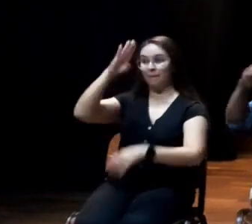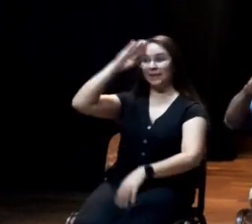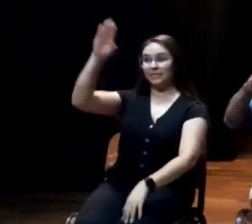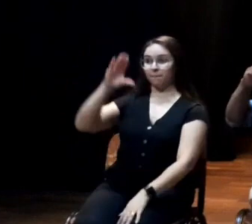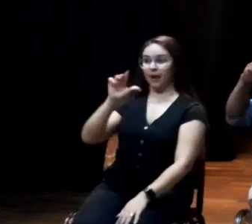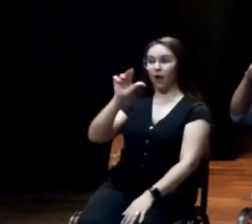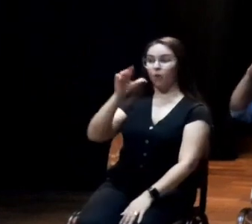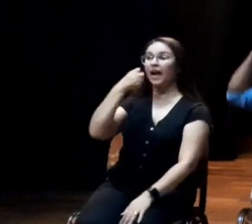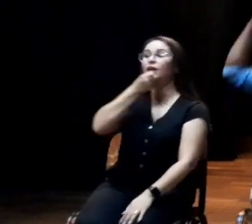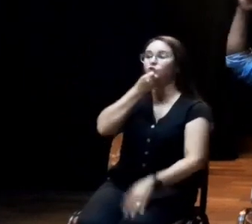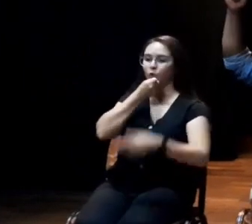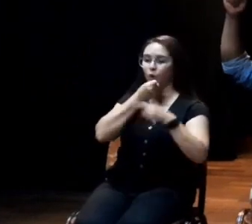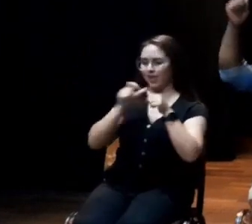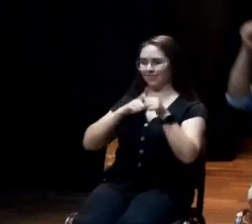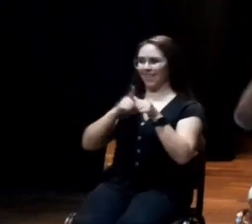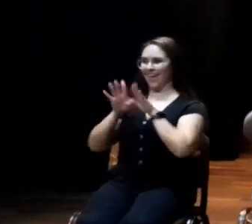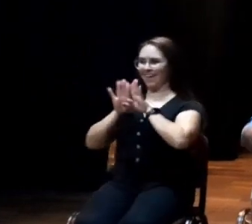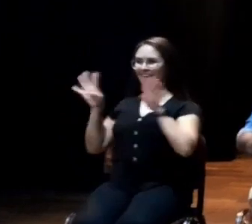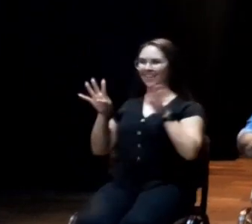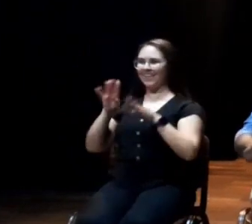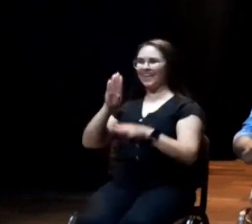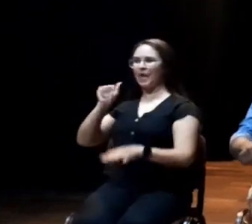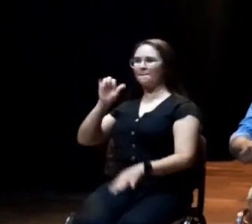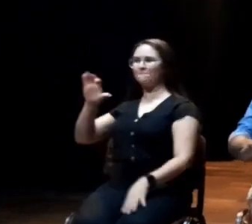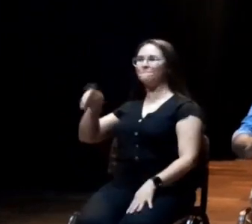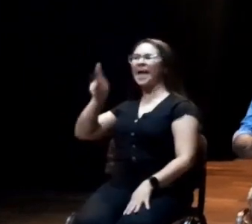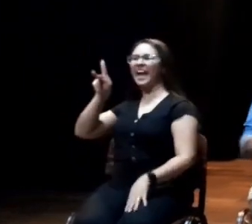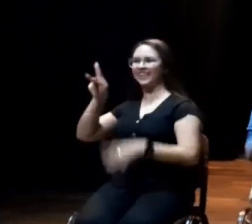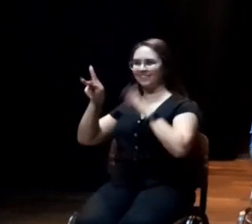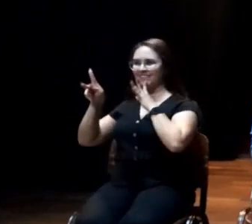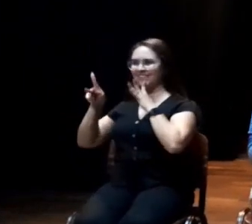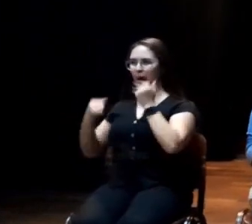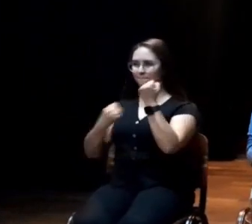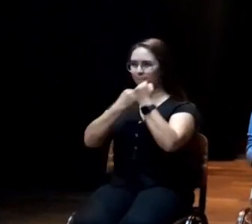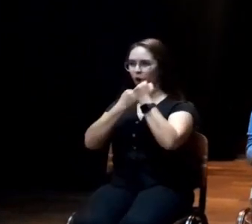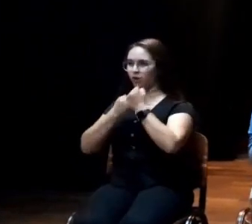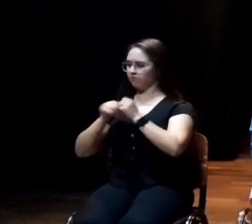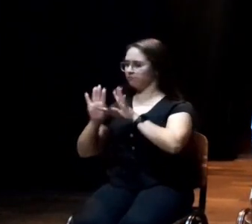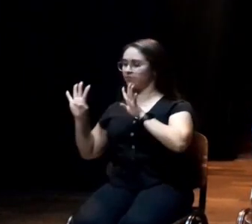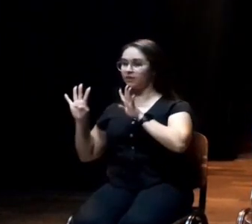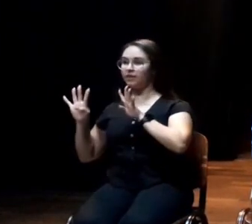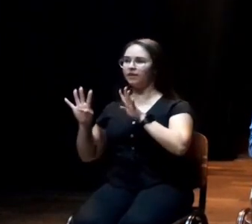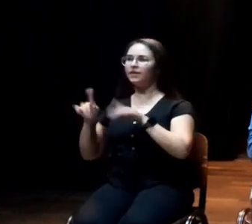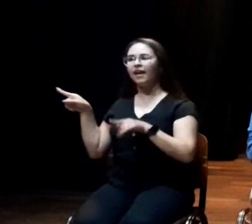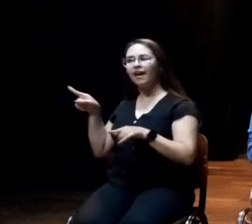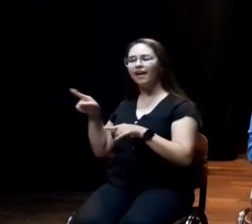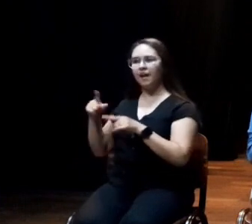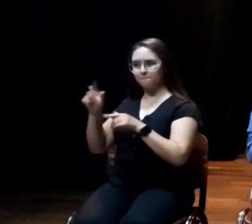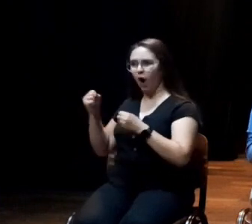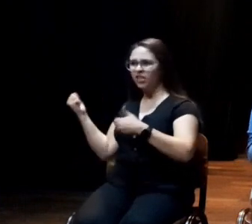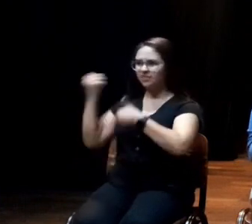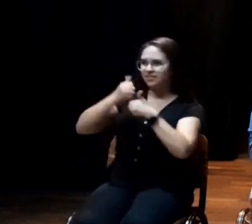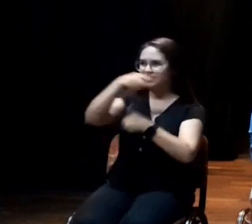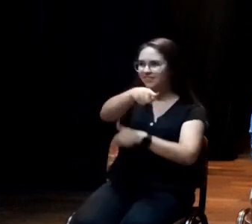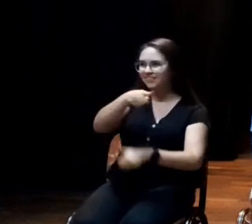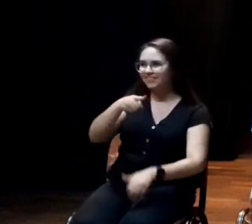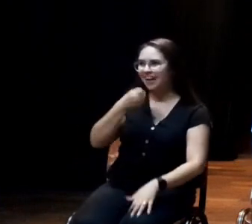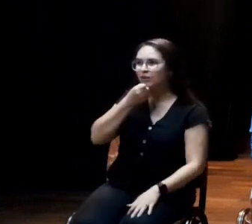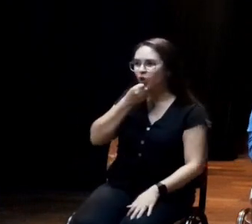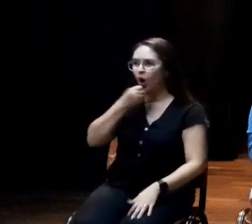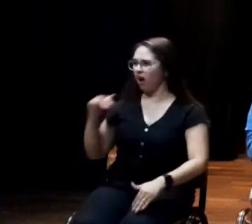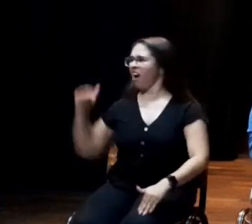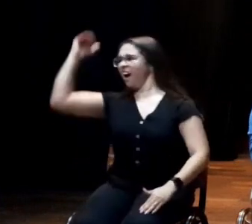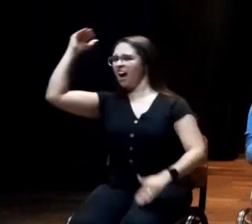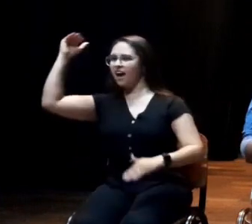tem o microfone dela mais alto do que o cantor principal. Eu não estou falando que o intérprete ele tem que ser apagado, não é isso. Mas o intérprete ele tem que